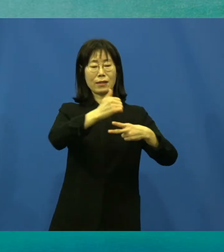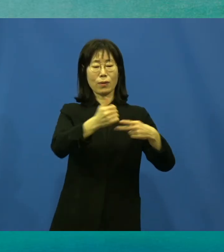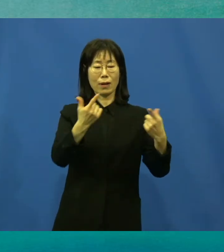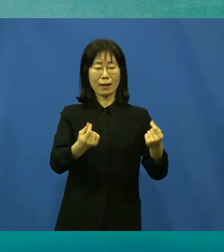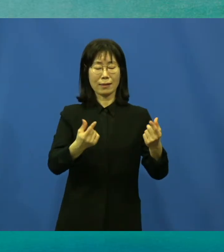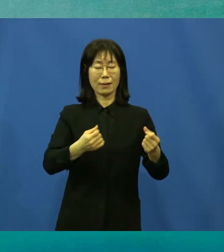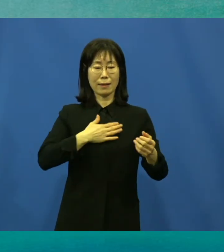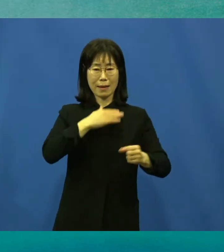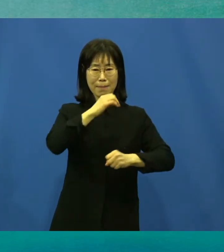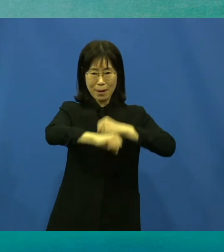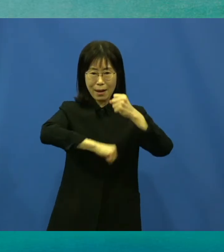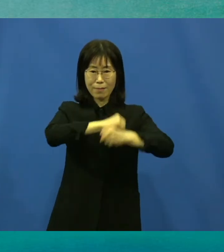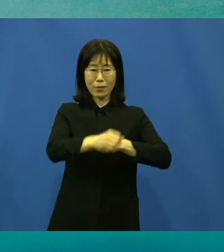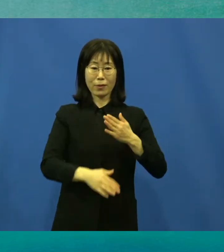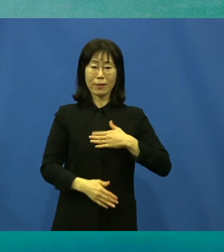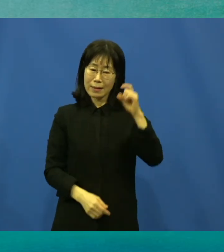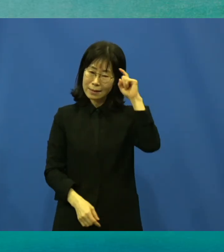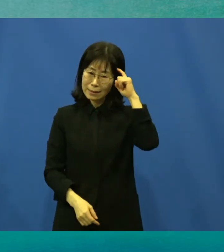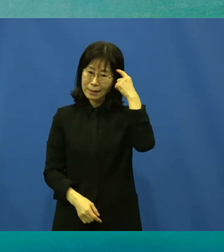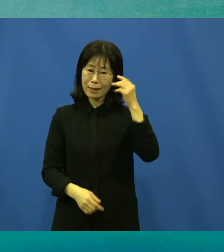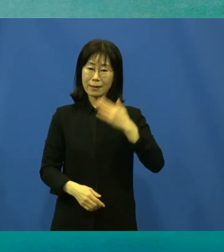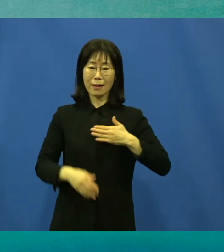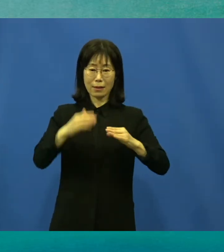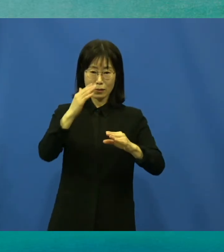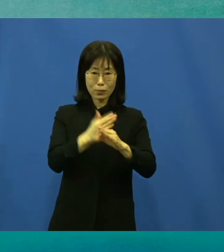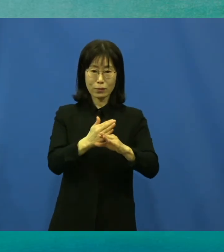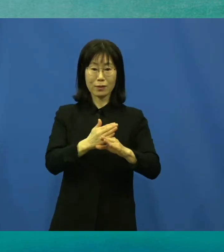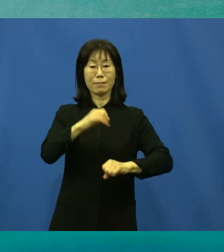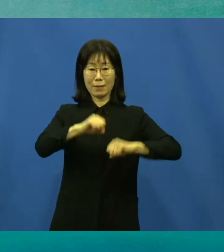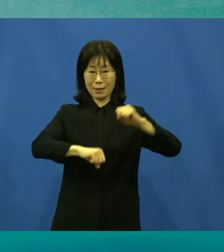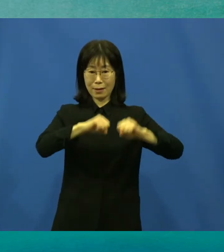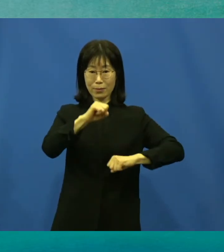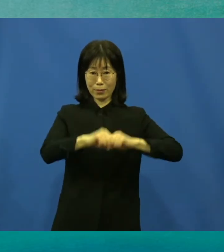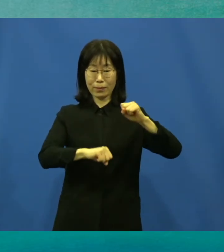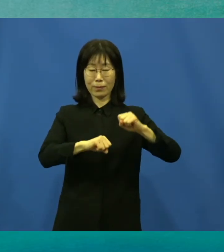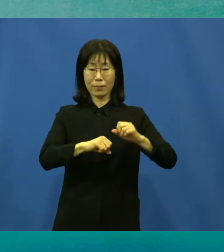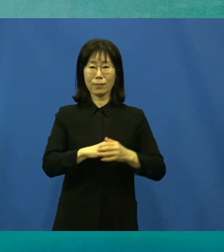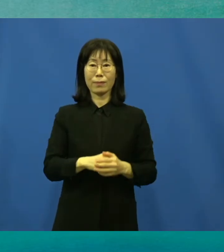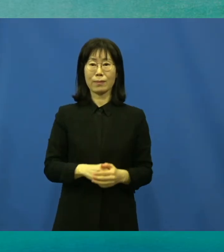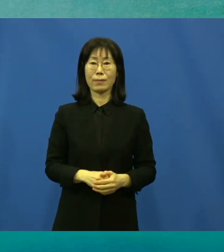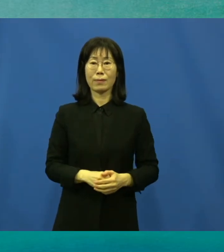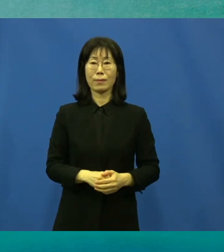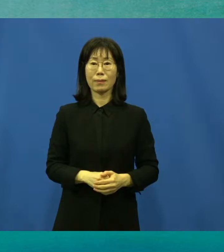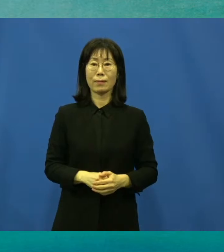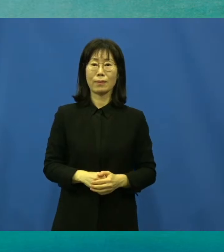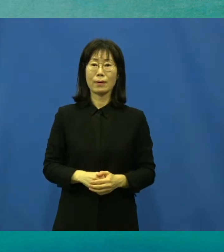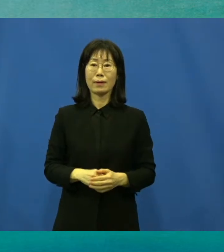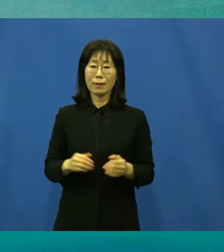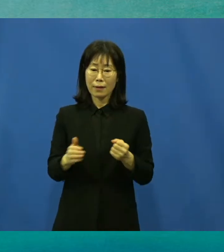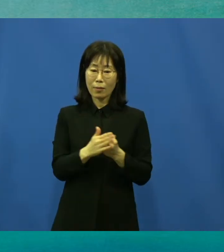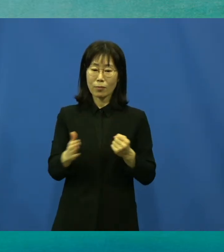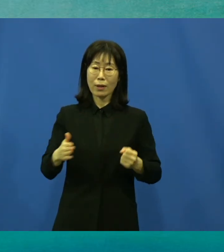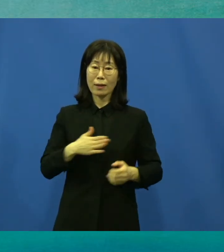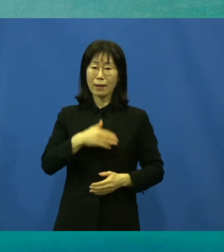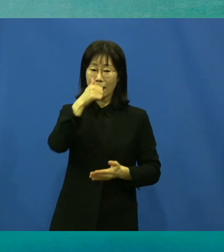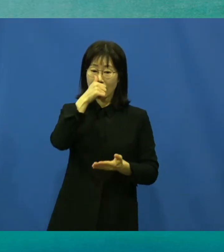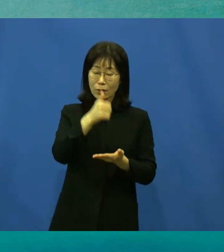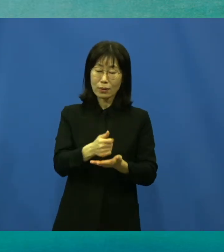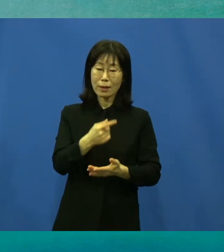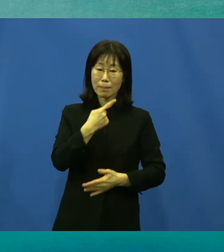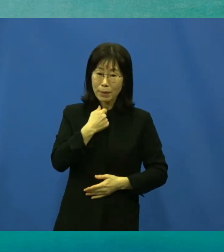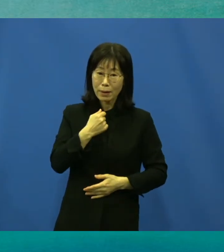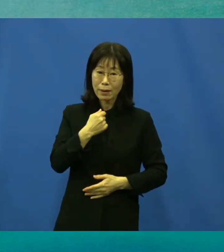근데 하나님을 속일 수가 없습니다. 내가 하나님 앞에서 죄를 지었다고 해야 합니다.